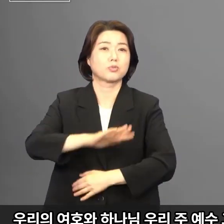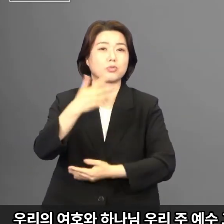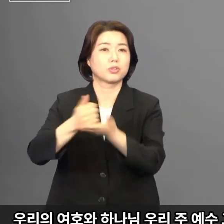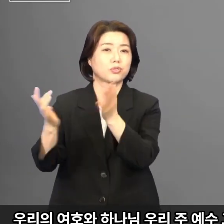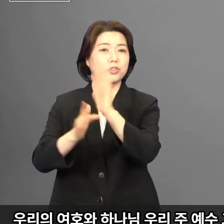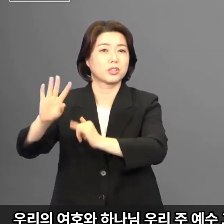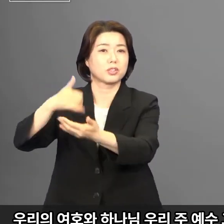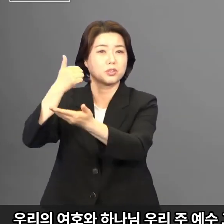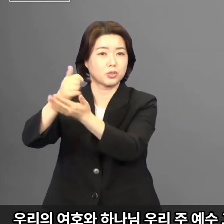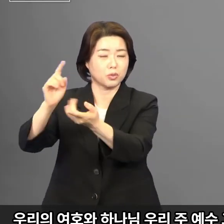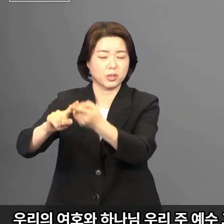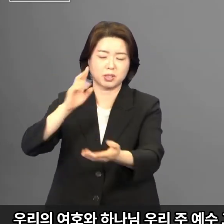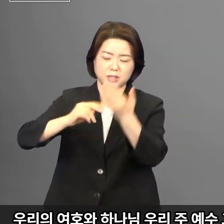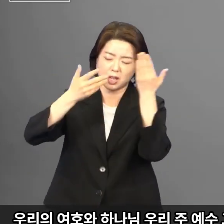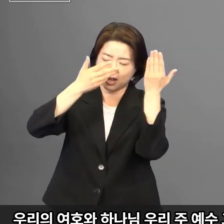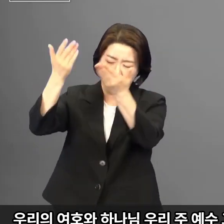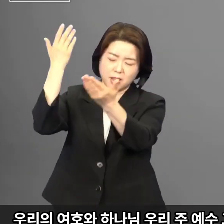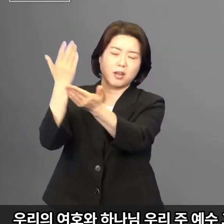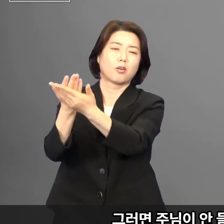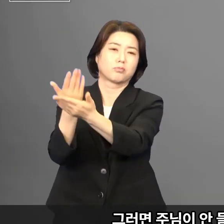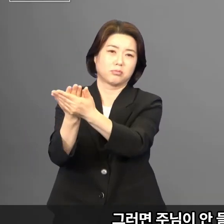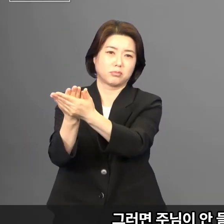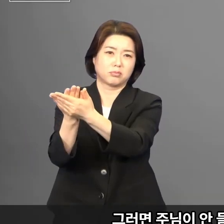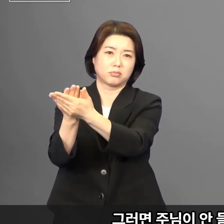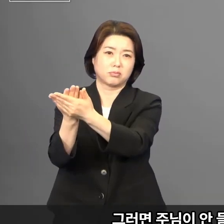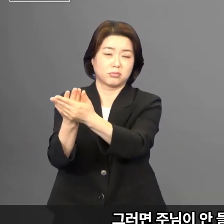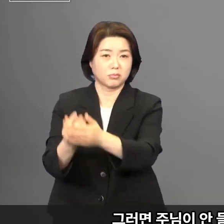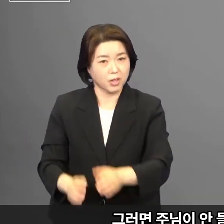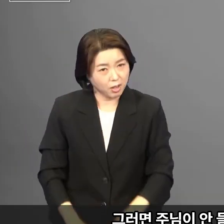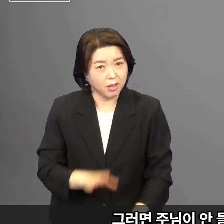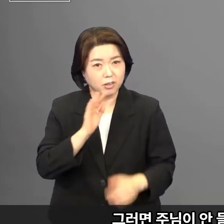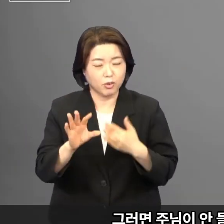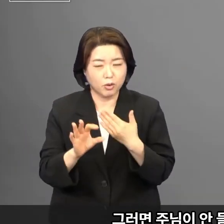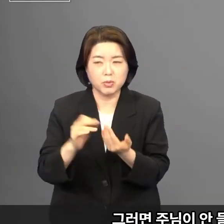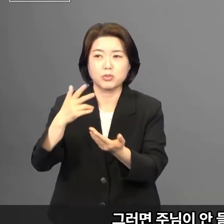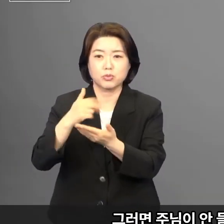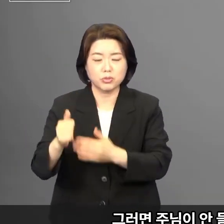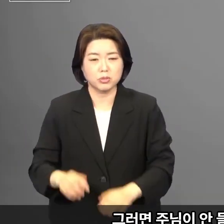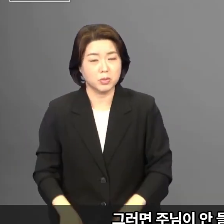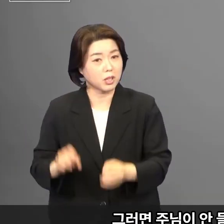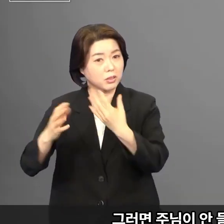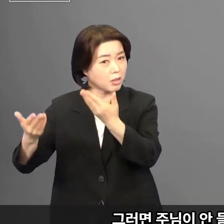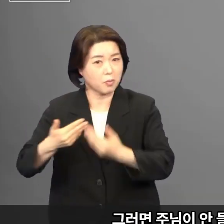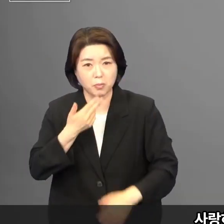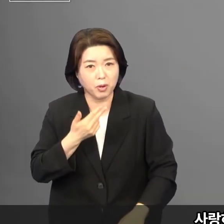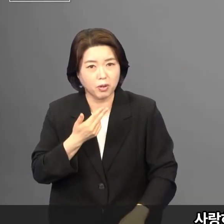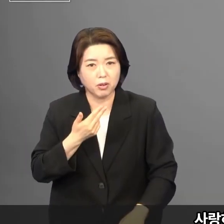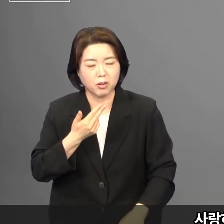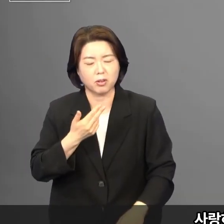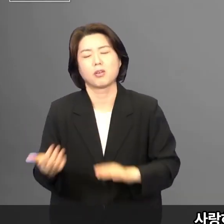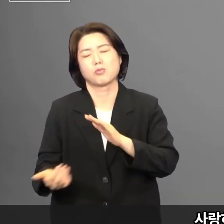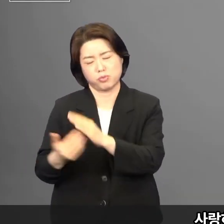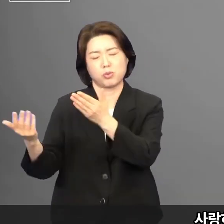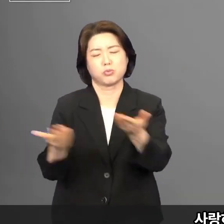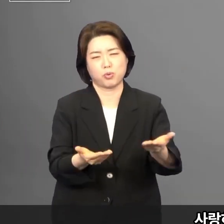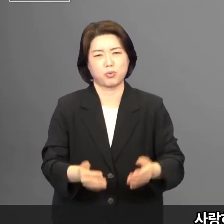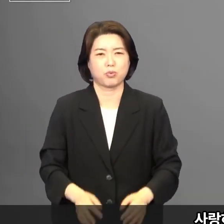그리스도의 있음을 찬양하게 하여 주시옵소서. 자, 그러면 주님이 안 들어주실 수가 없는 거예요. 사랑하는